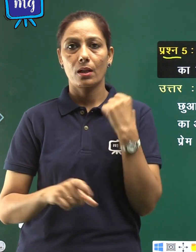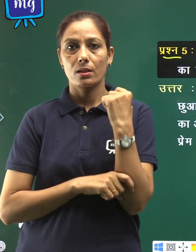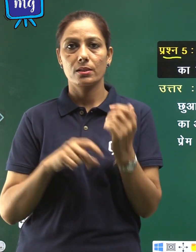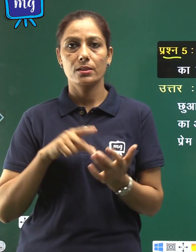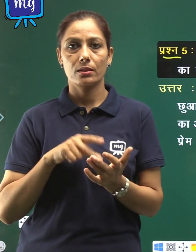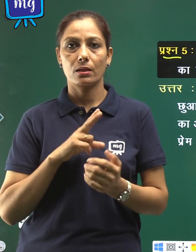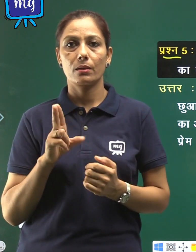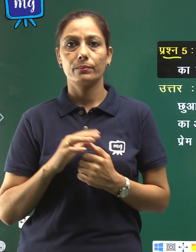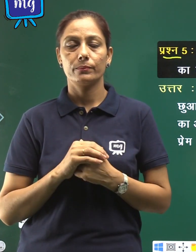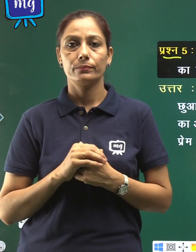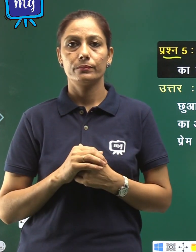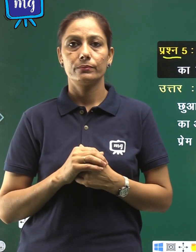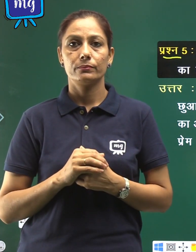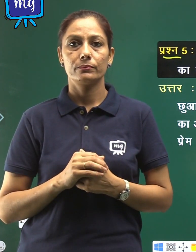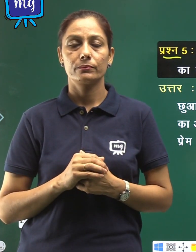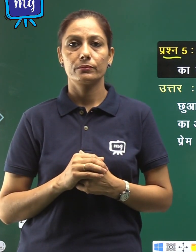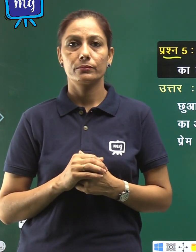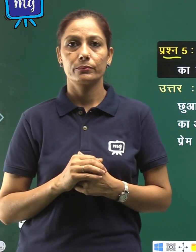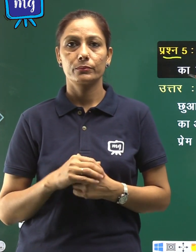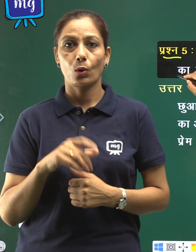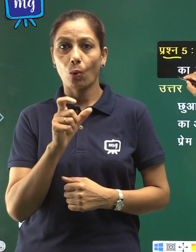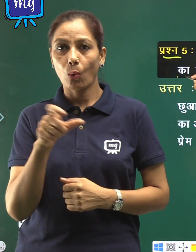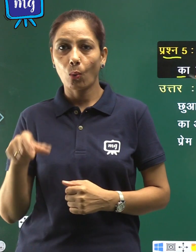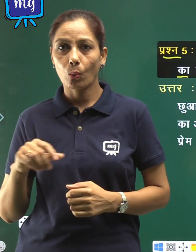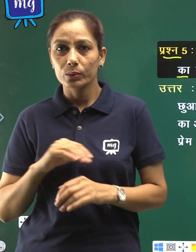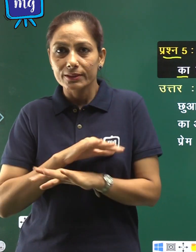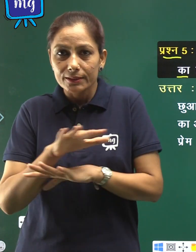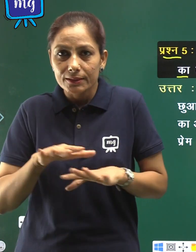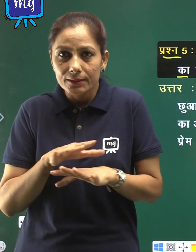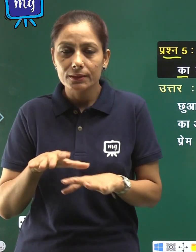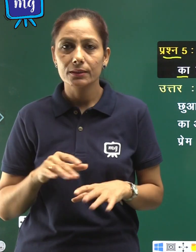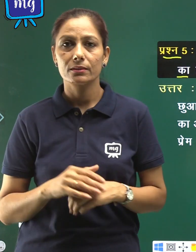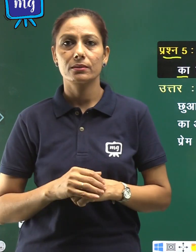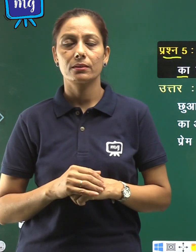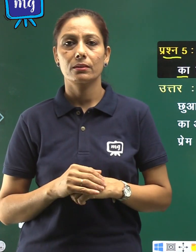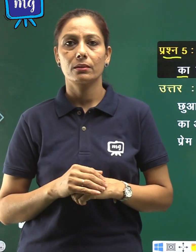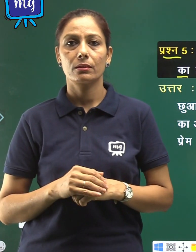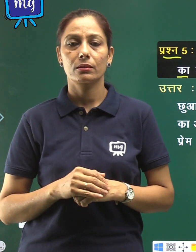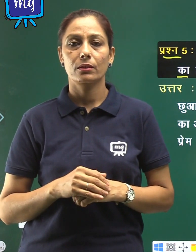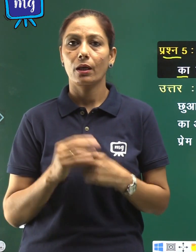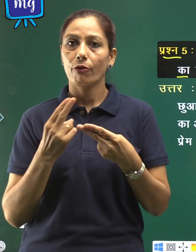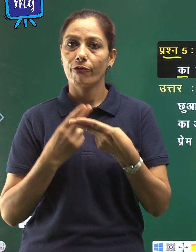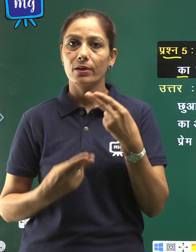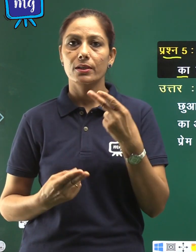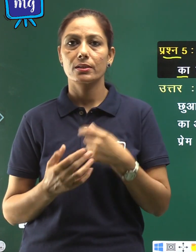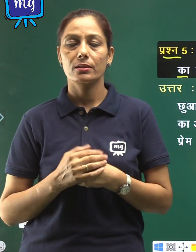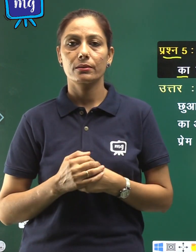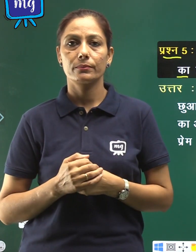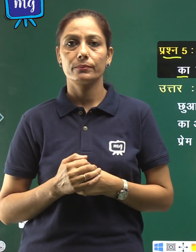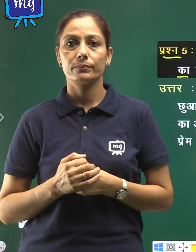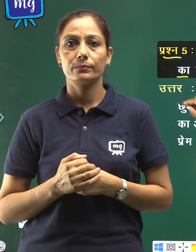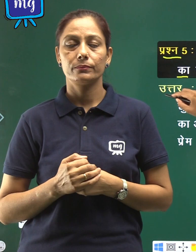की की सामाजिक स्थिति का का वर्णन कीजिए